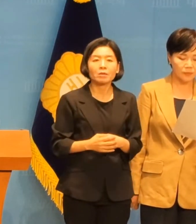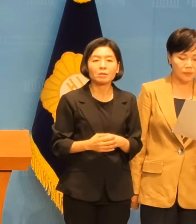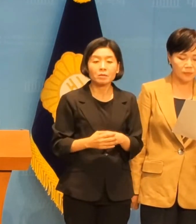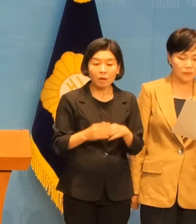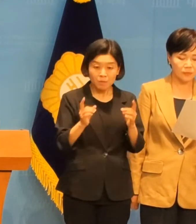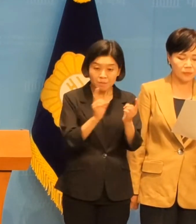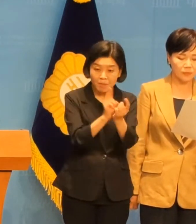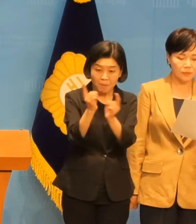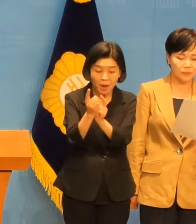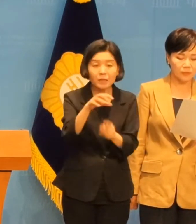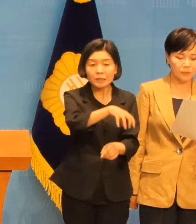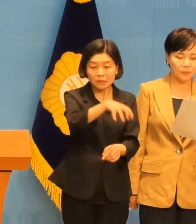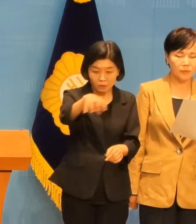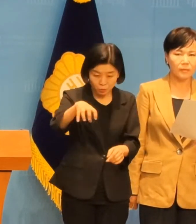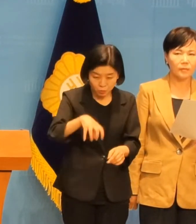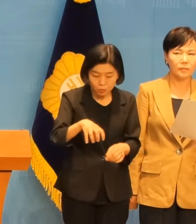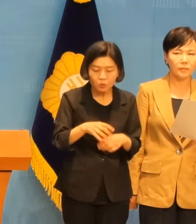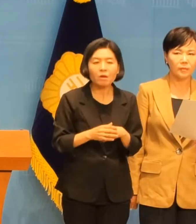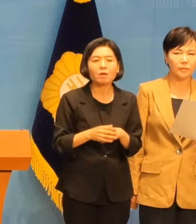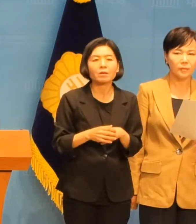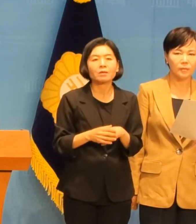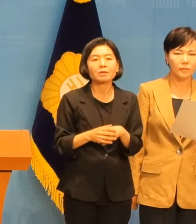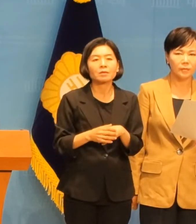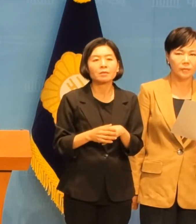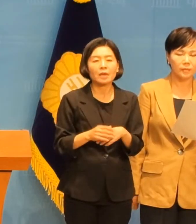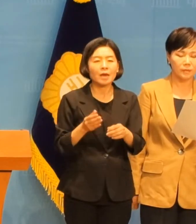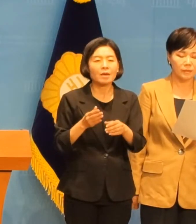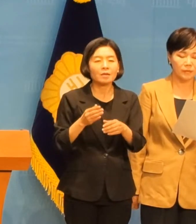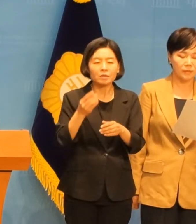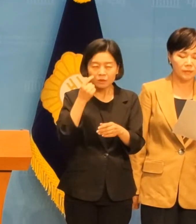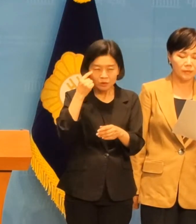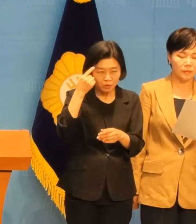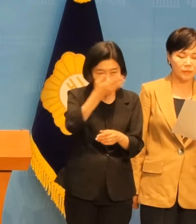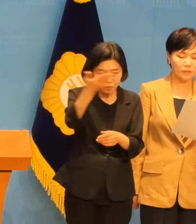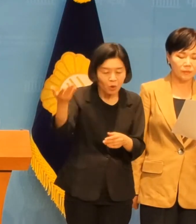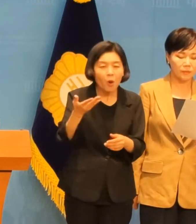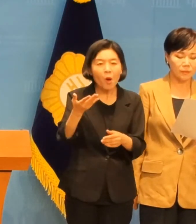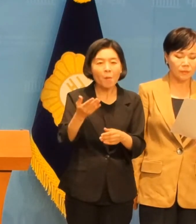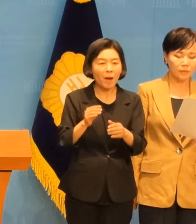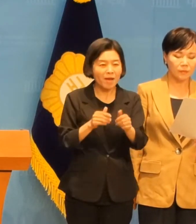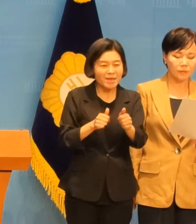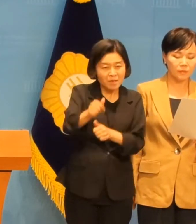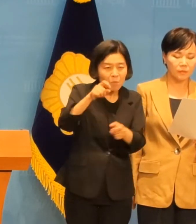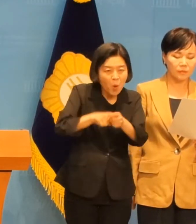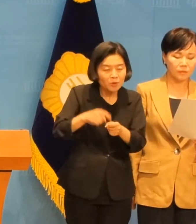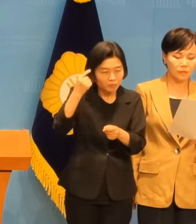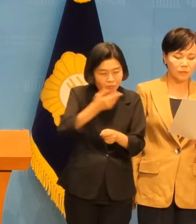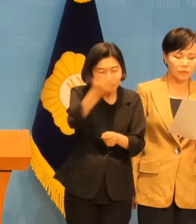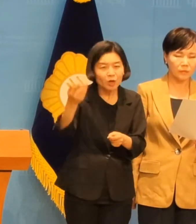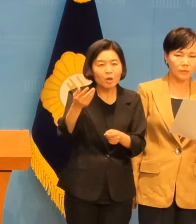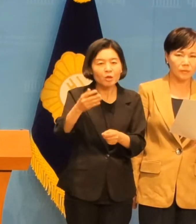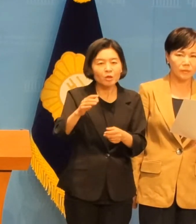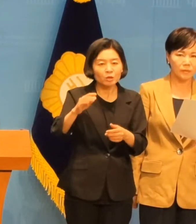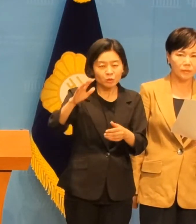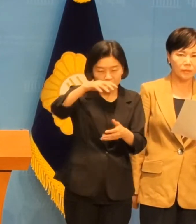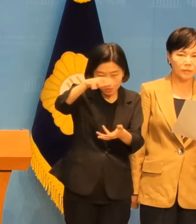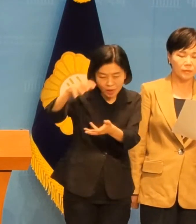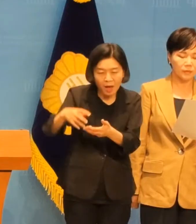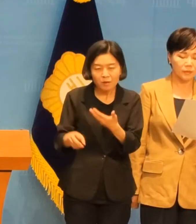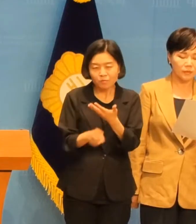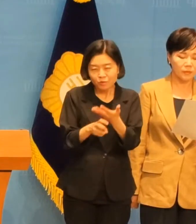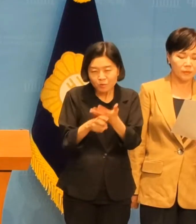그 만남 장소에서 이기는 조사가 필요하다는 식의 사실상 불법 여론조사 조작을